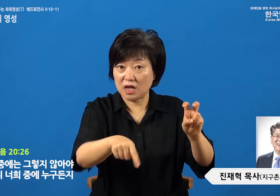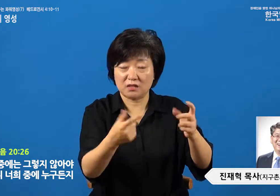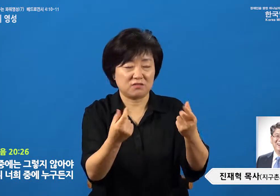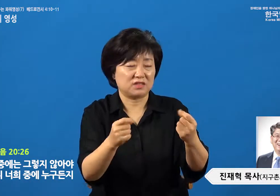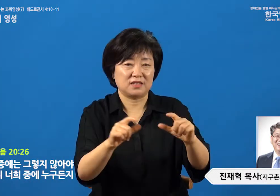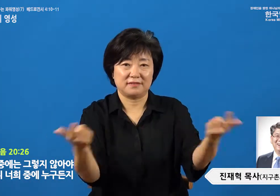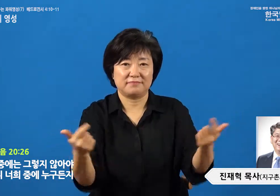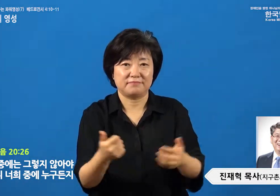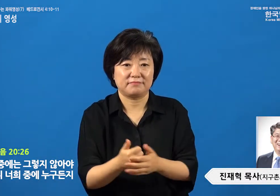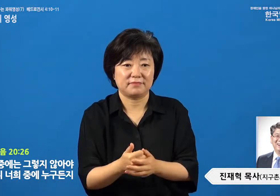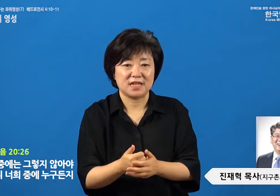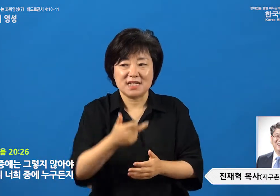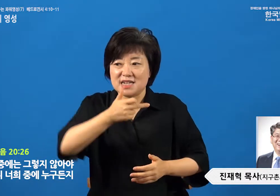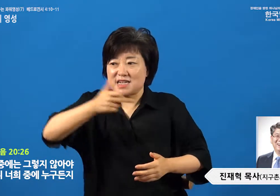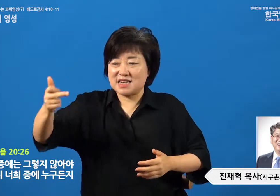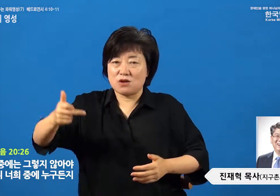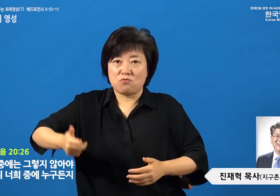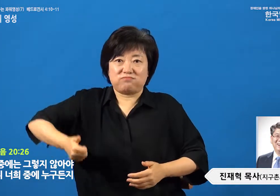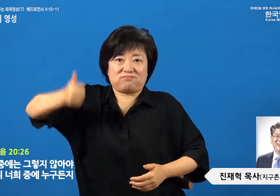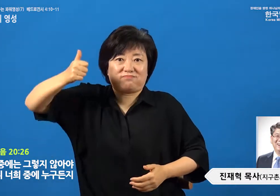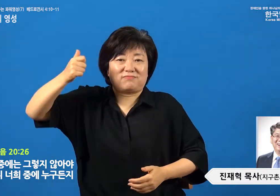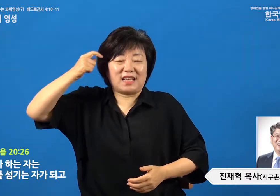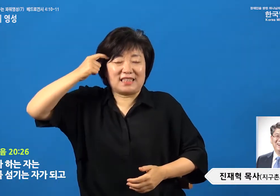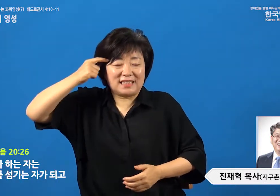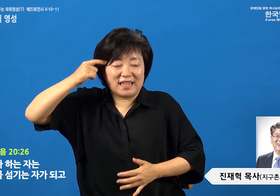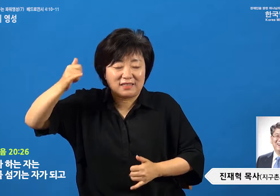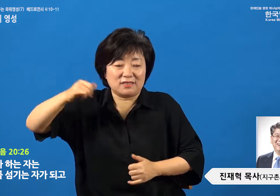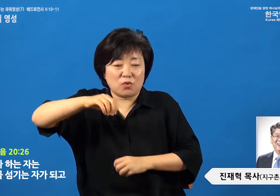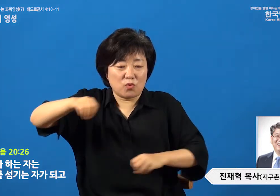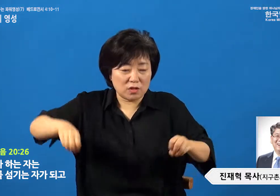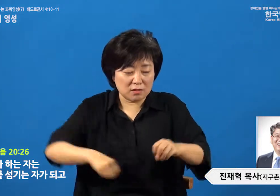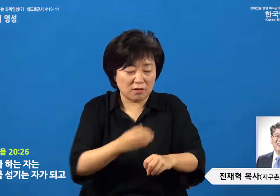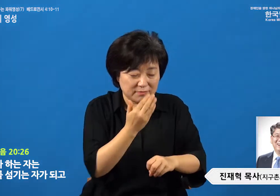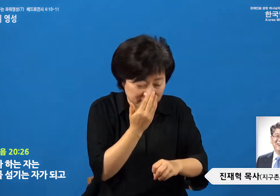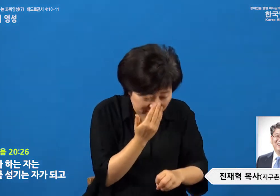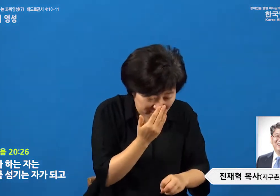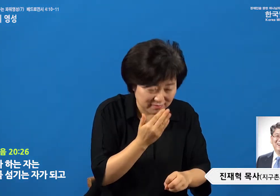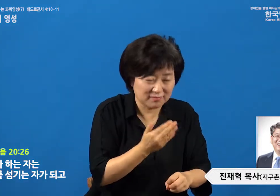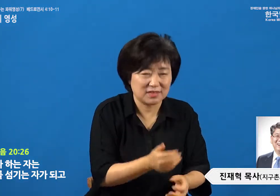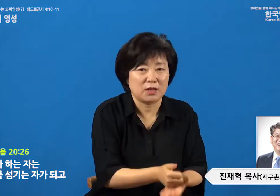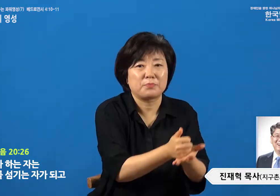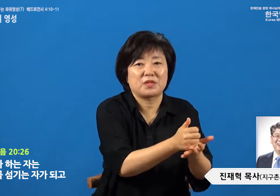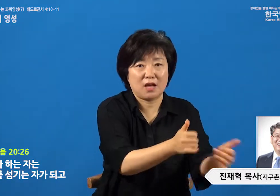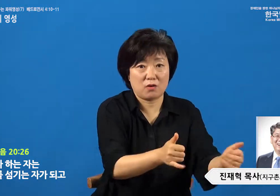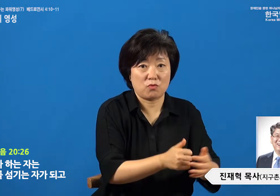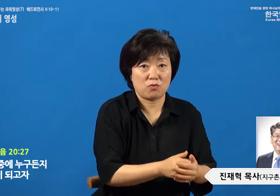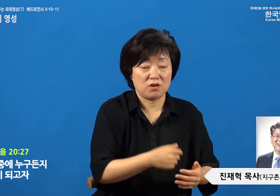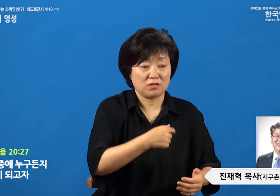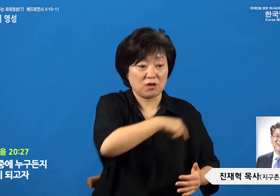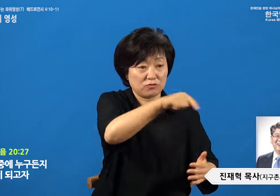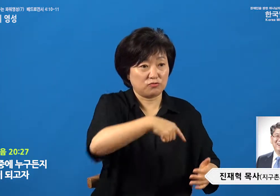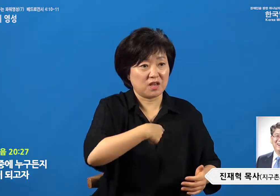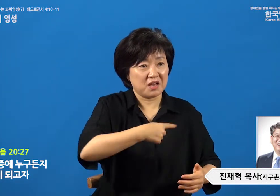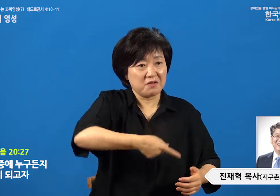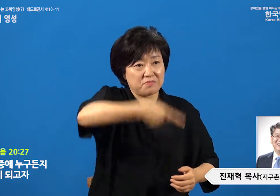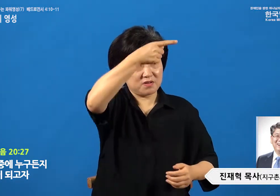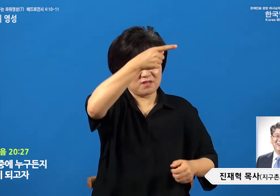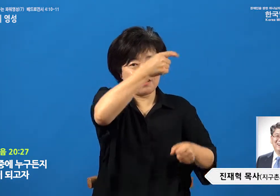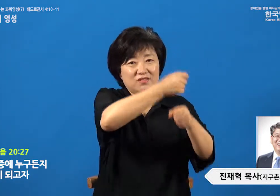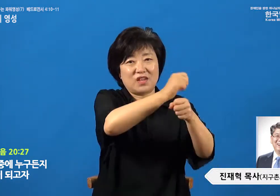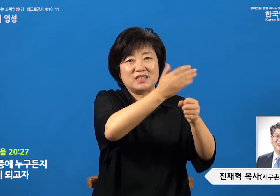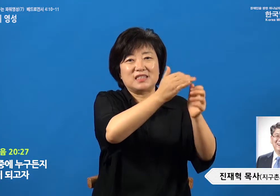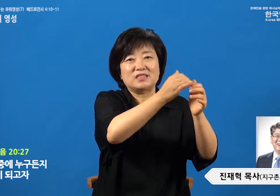하니 너희 중에 누구든지 크고자 하는 자는 너희를 섬기는 자가 되고, 너희 중에 누구든지 으뜸이 되고자 하는 자는